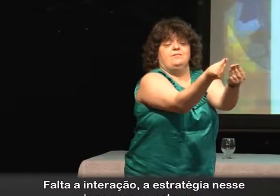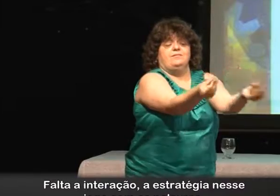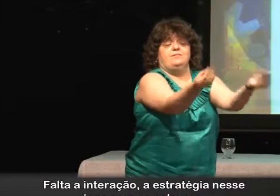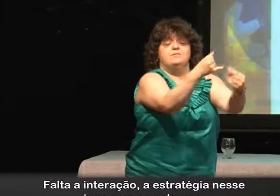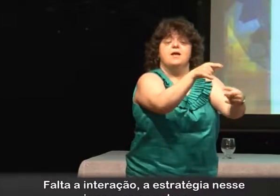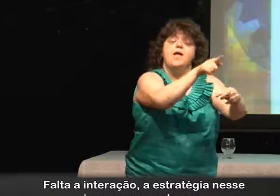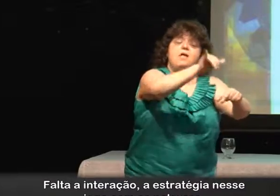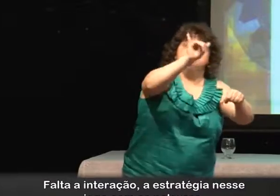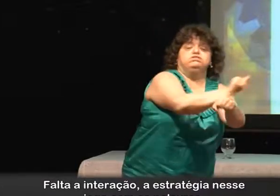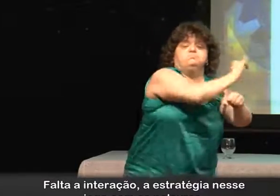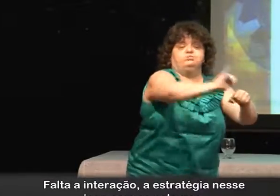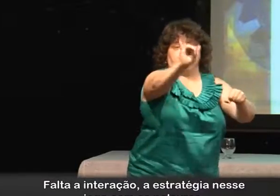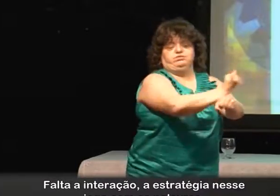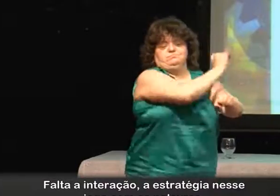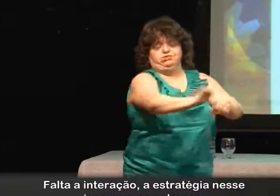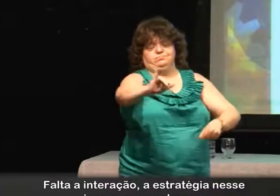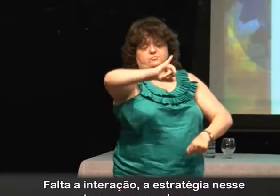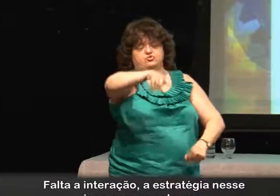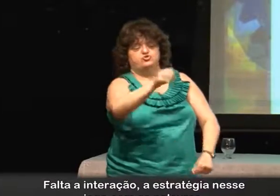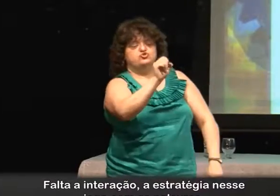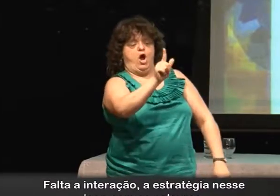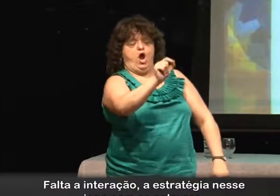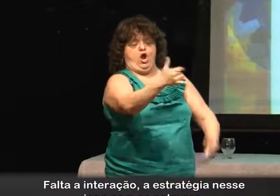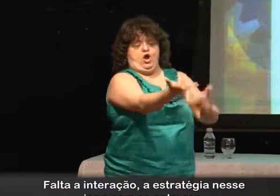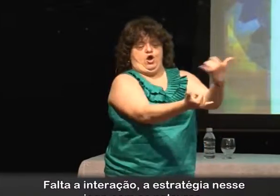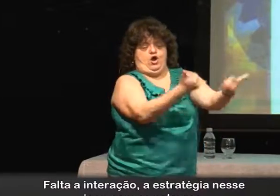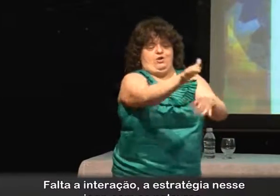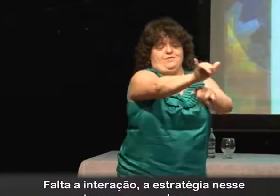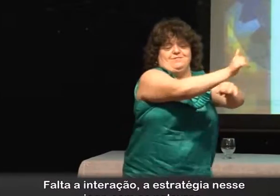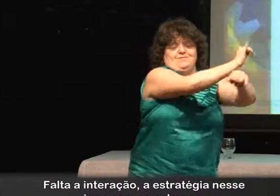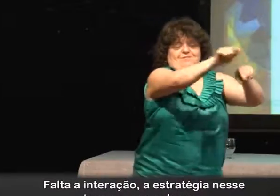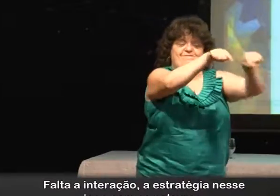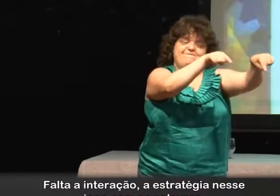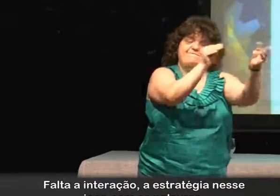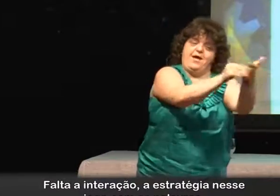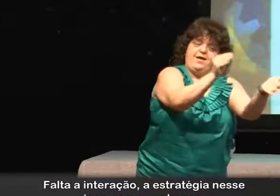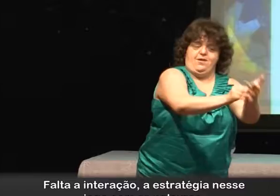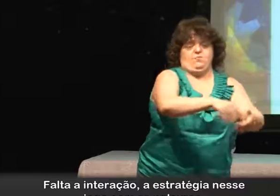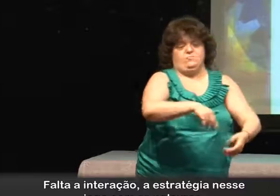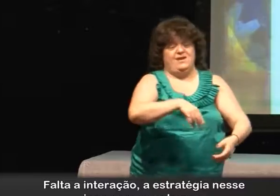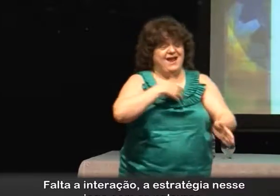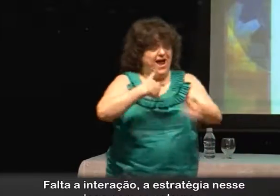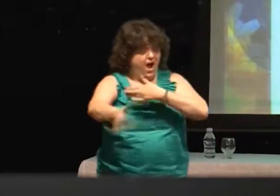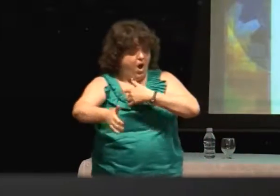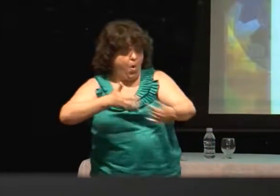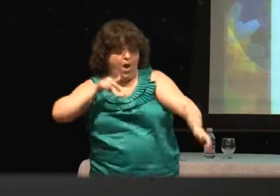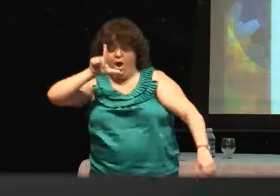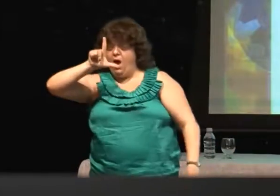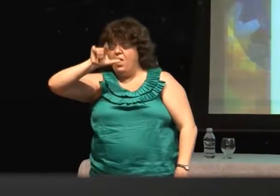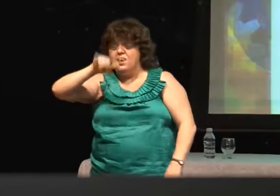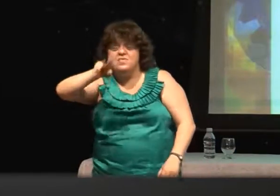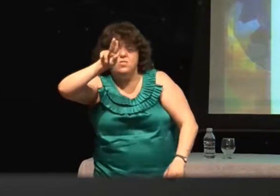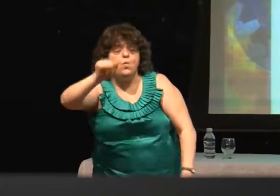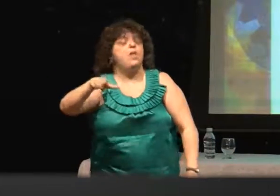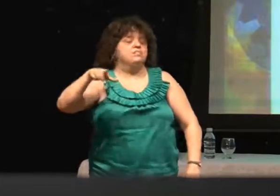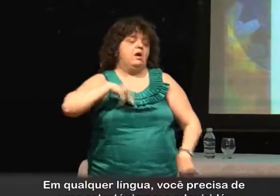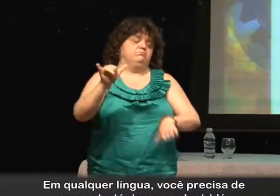Falta essa interação, a estratégia nesse jogo com as palavras. Em